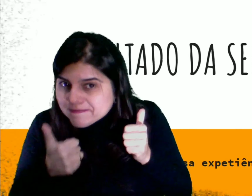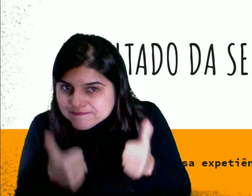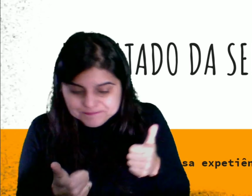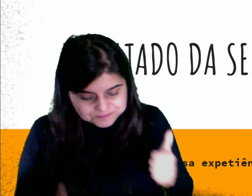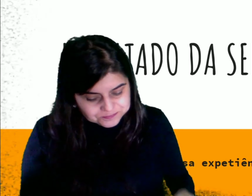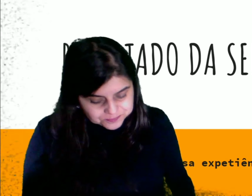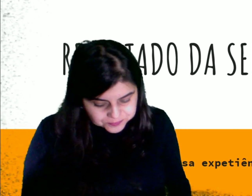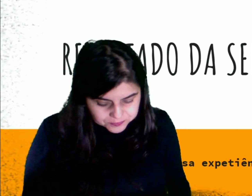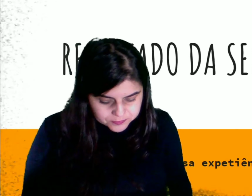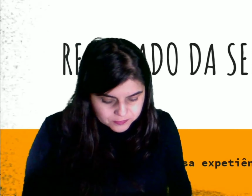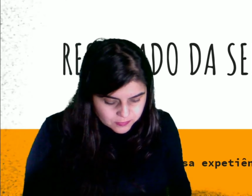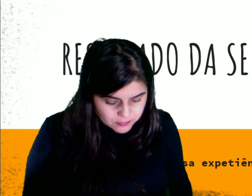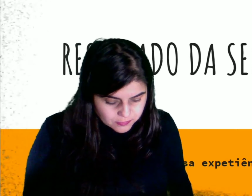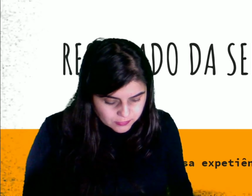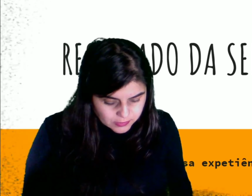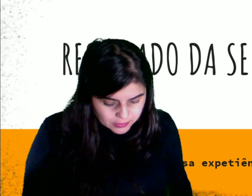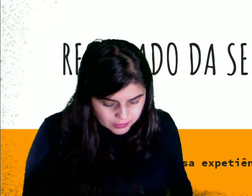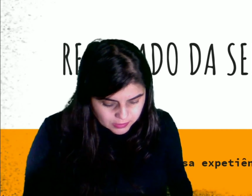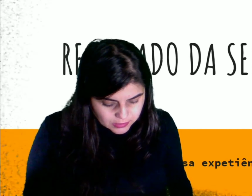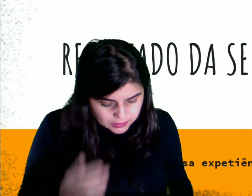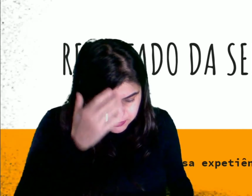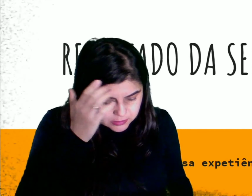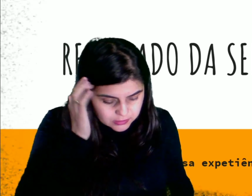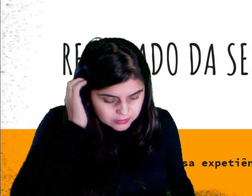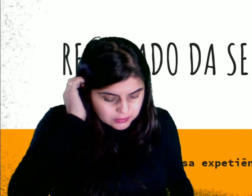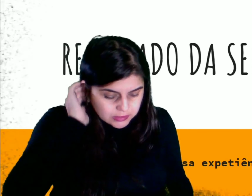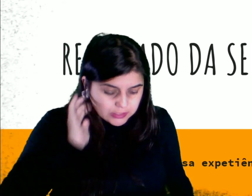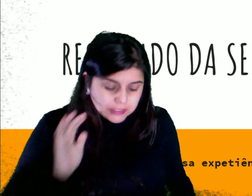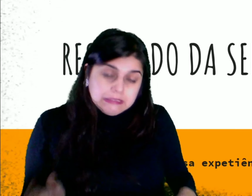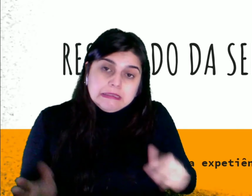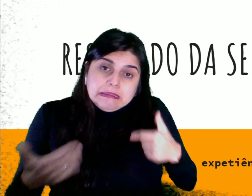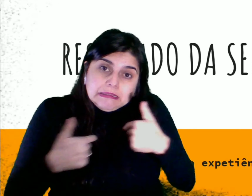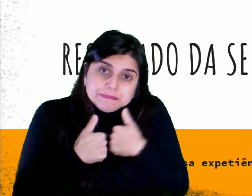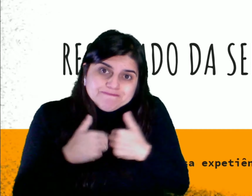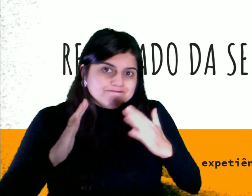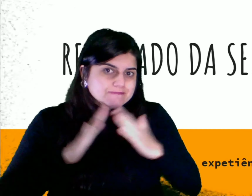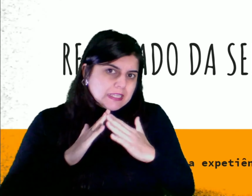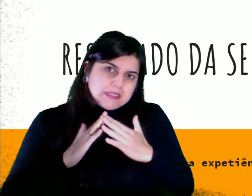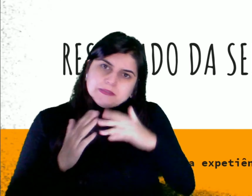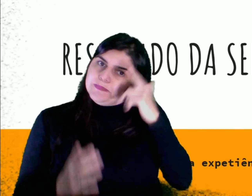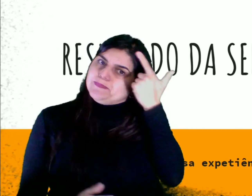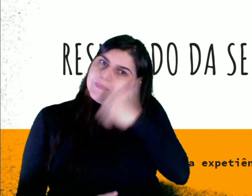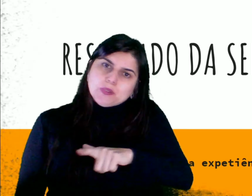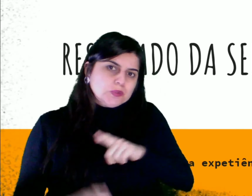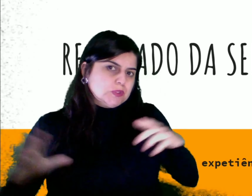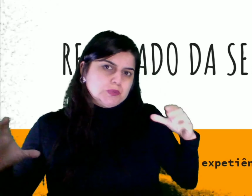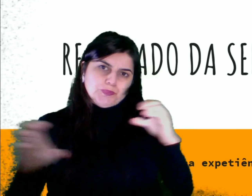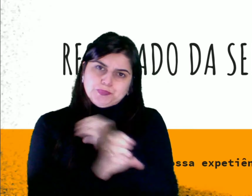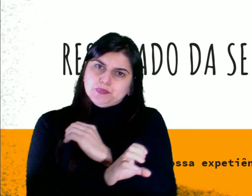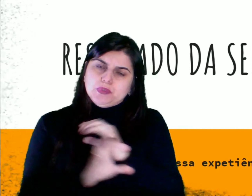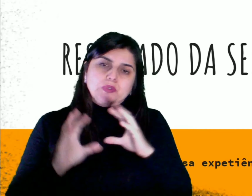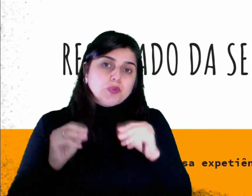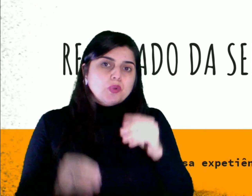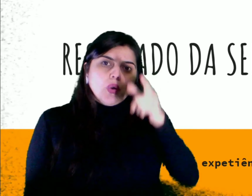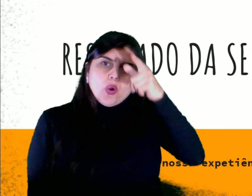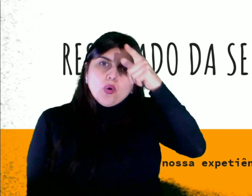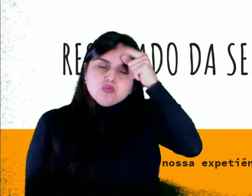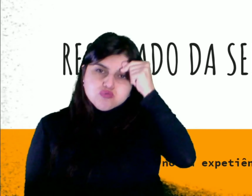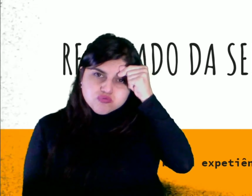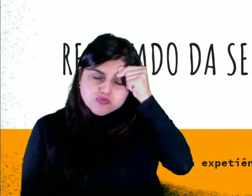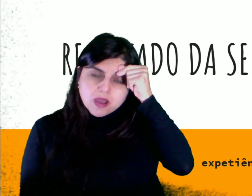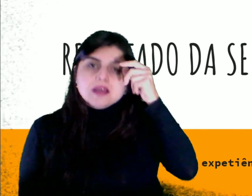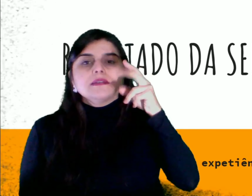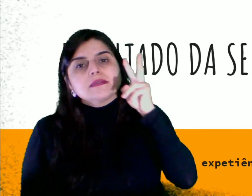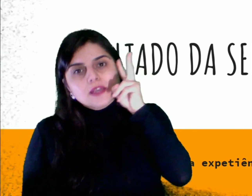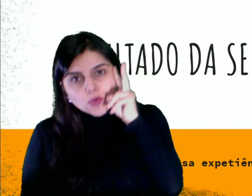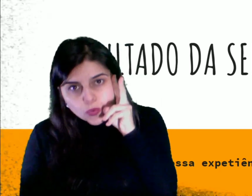vocês? Até para, se der tudo certo, a gente poder apresentar, dar um feedback para a prefeitura se nós estamos dando conta ou não. Acho que seria bem